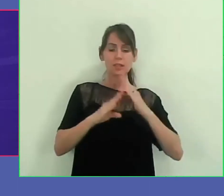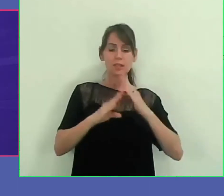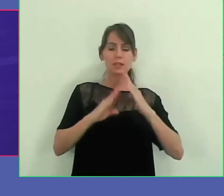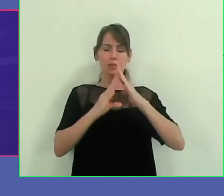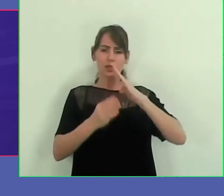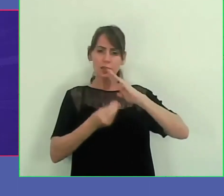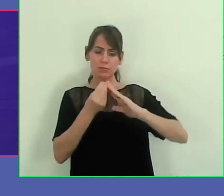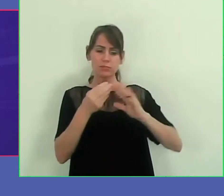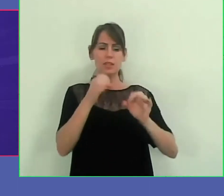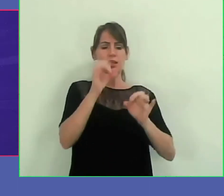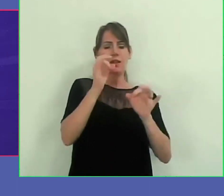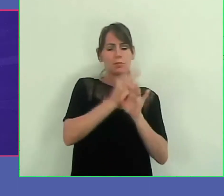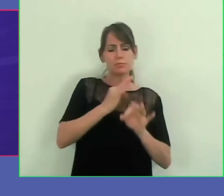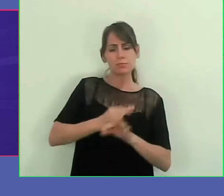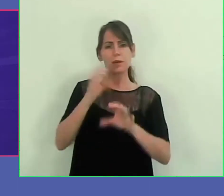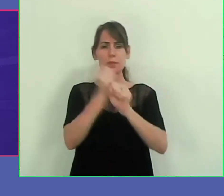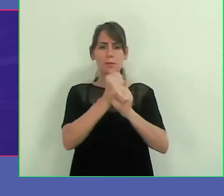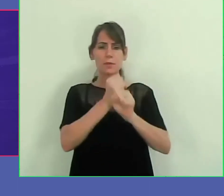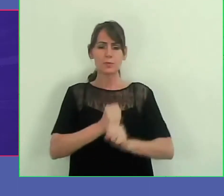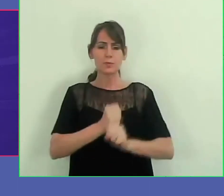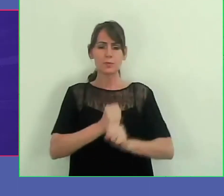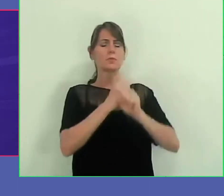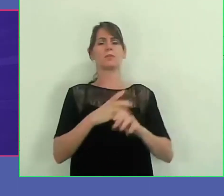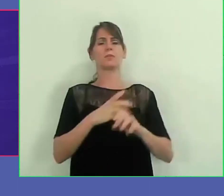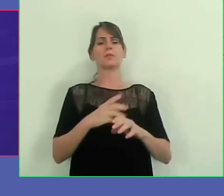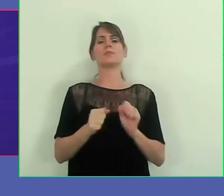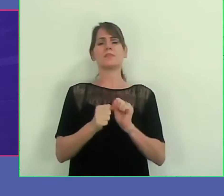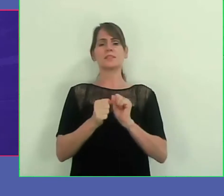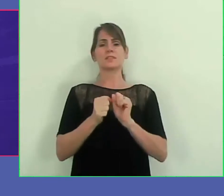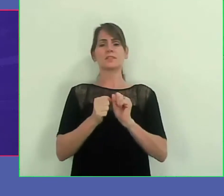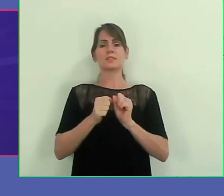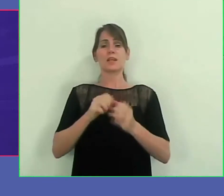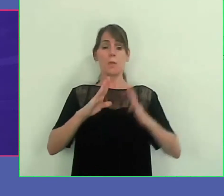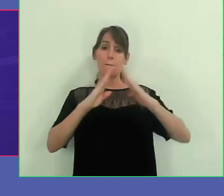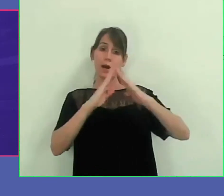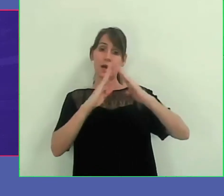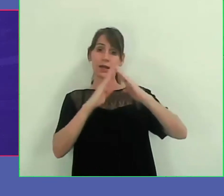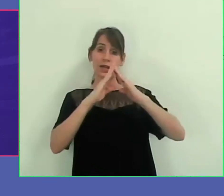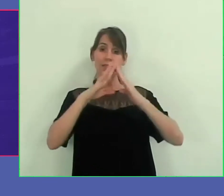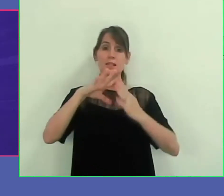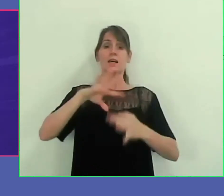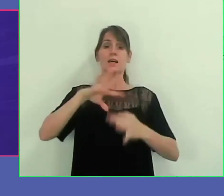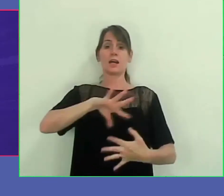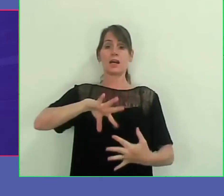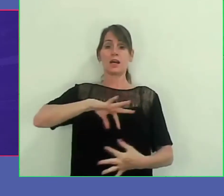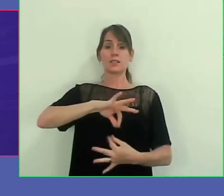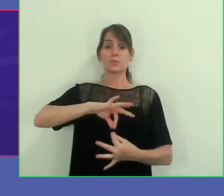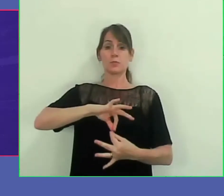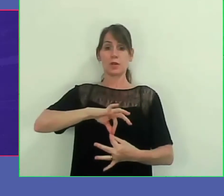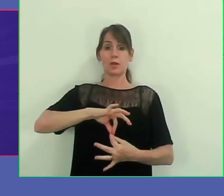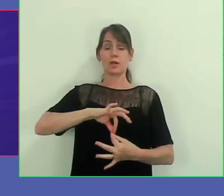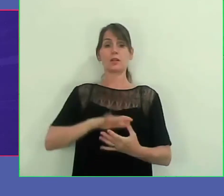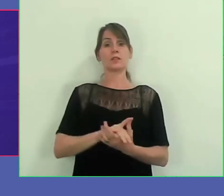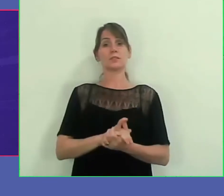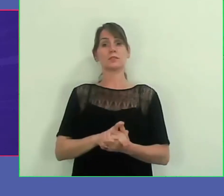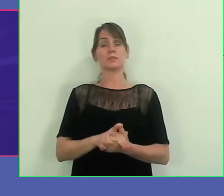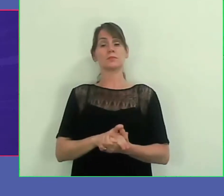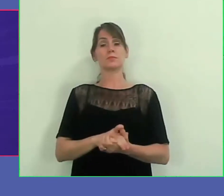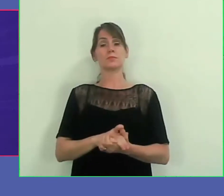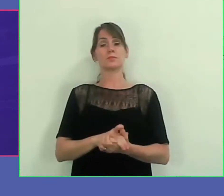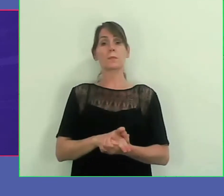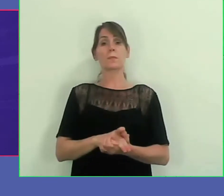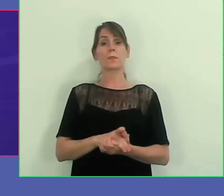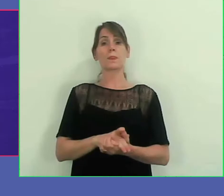né, vai fazer essa casa espiritual, né, Ele vai, vamos edificar a igreja para